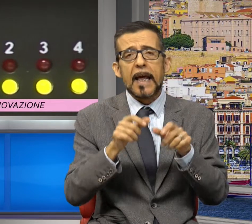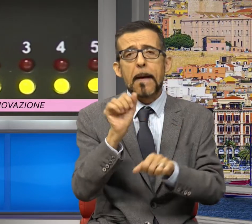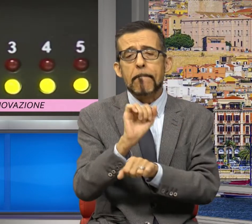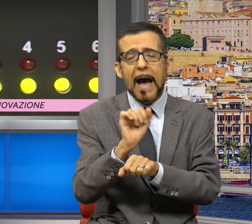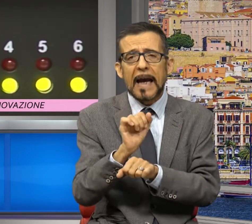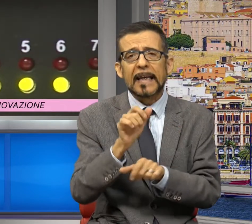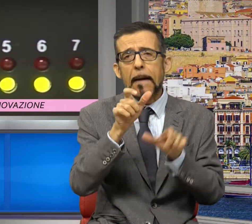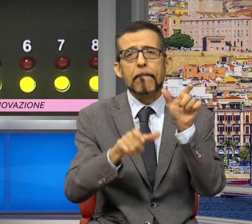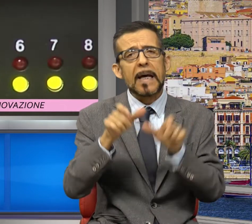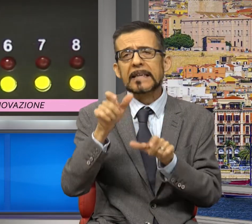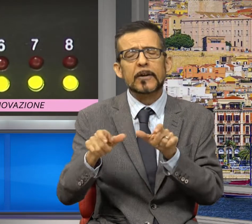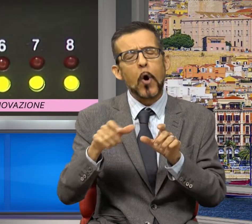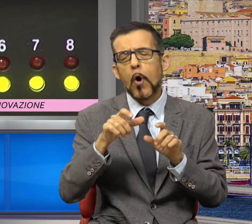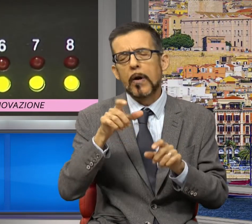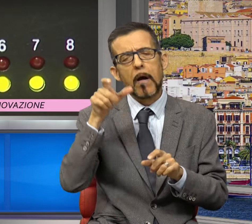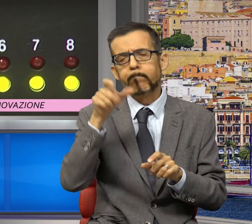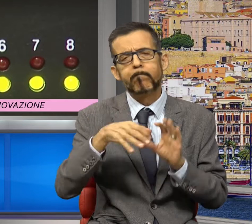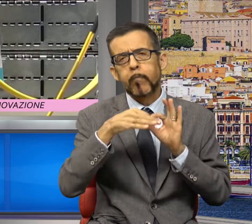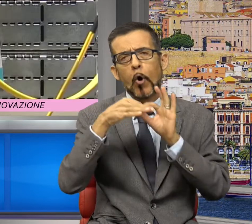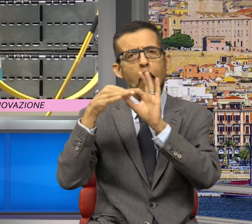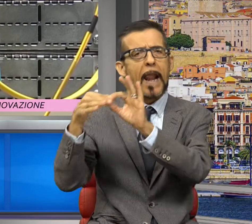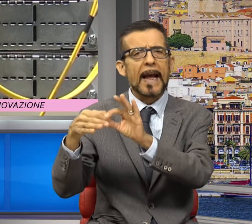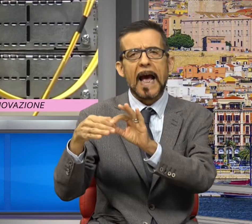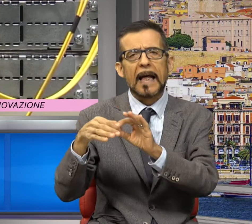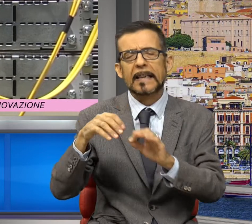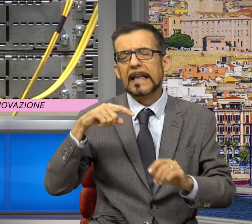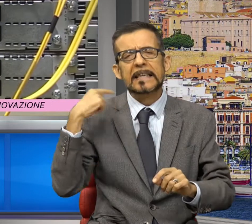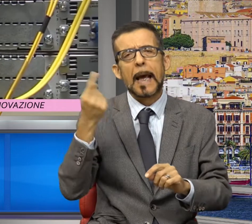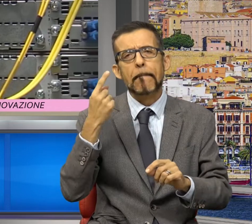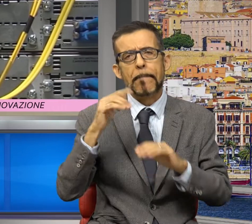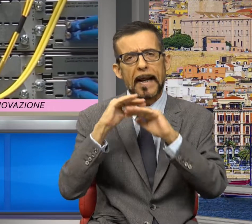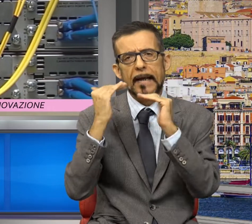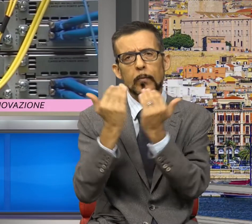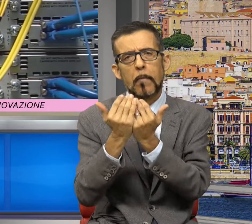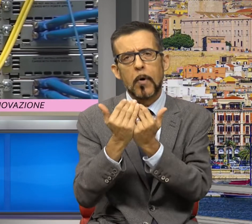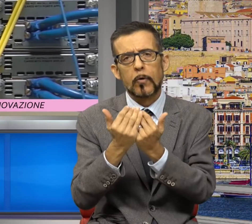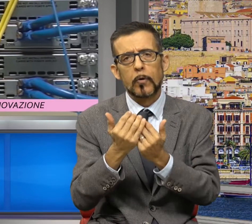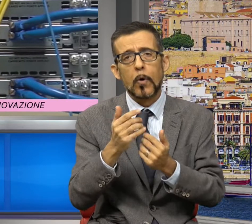connesse in ogni momento e ovunque. Questo determina